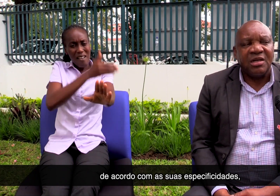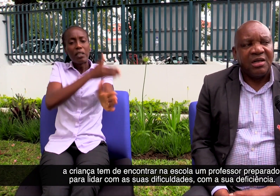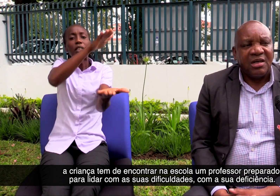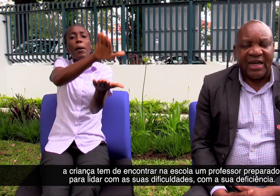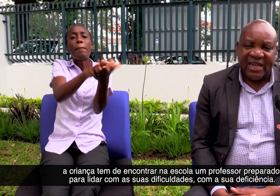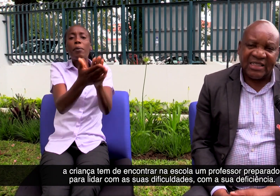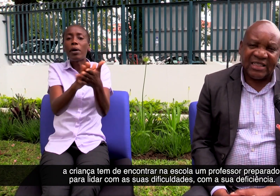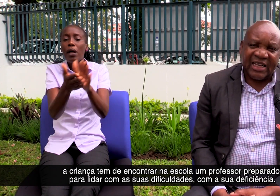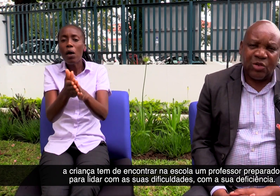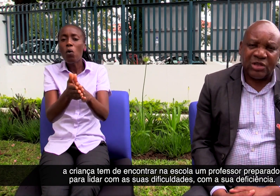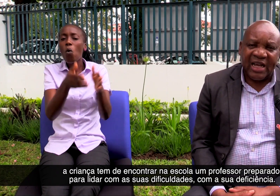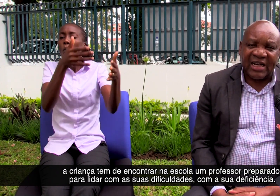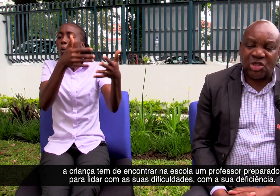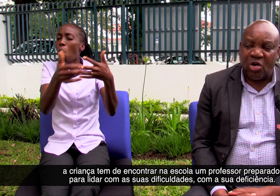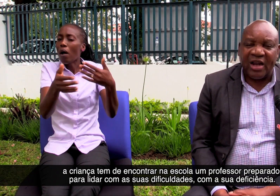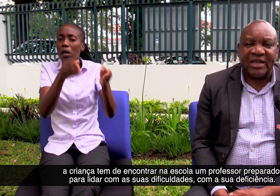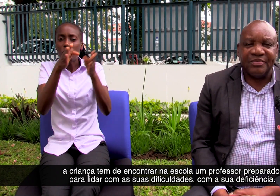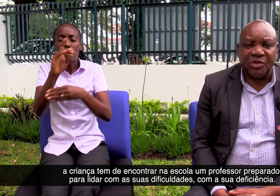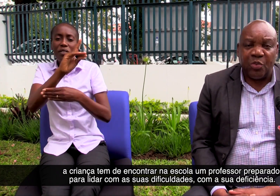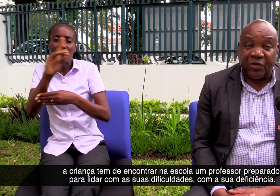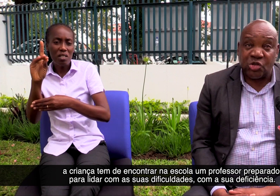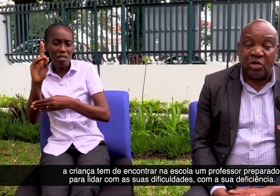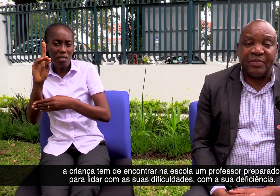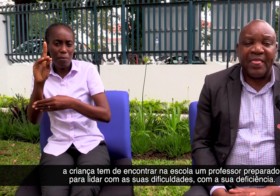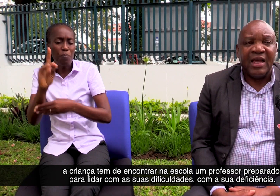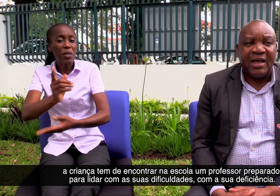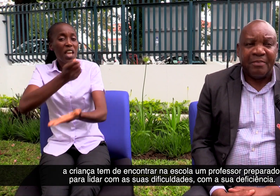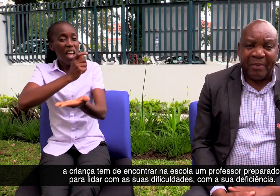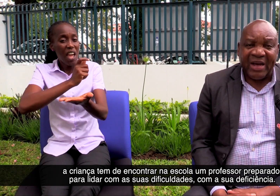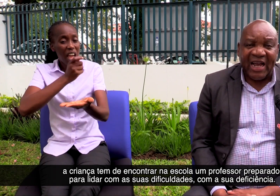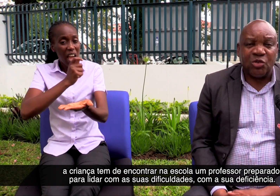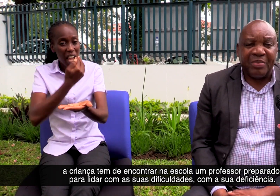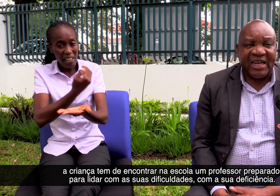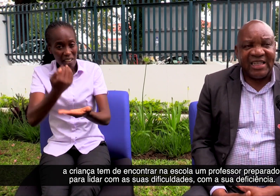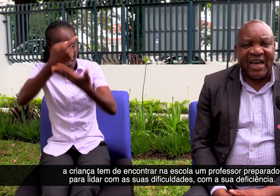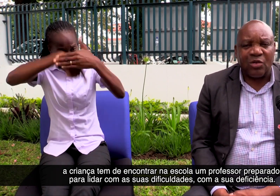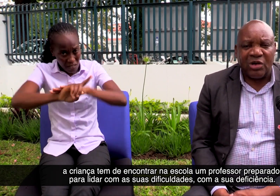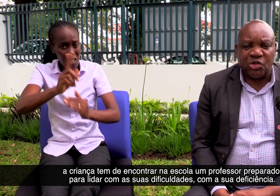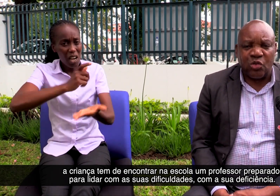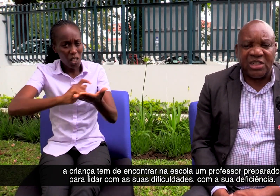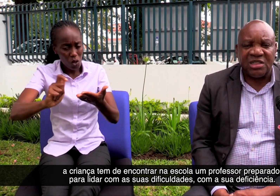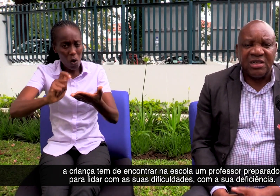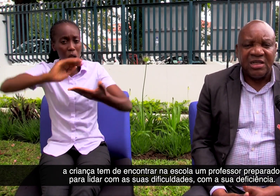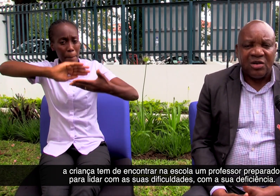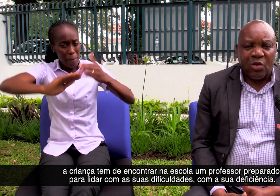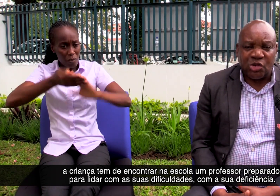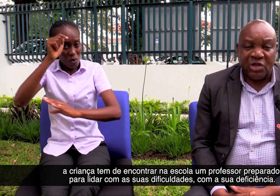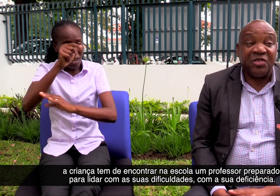especificidades. A criança tem que encontrar na escola o professor preparado para lidar com as